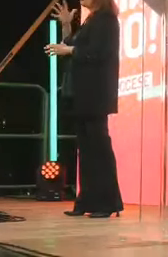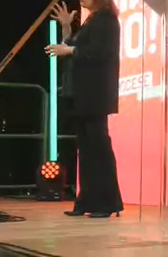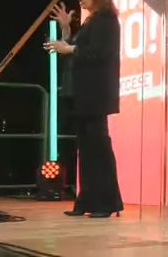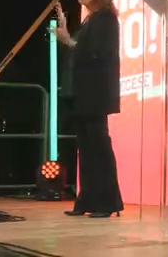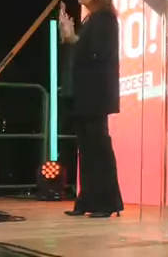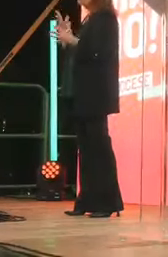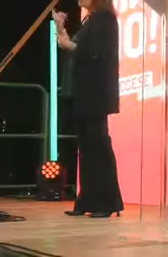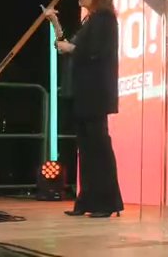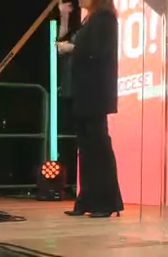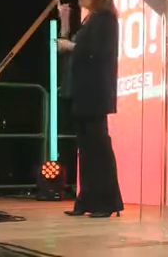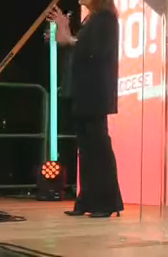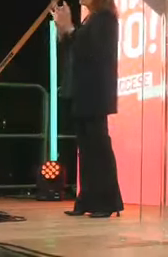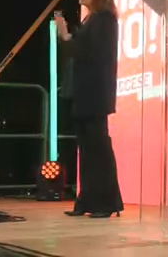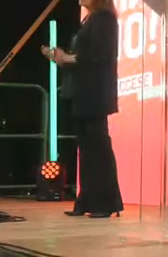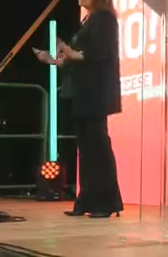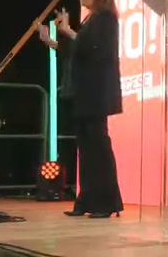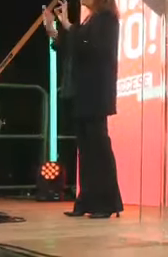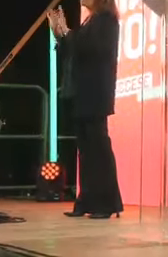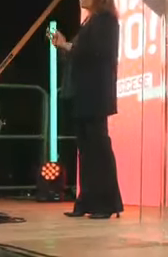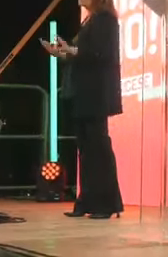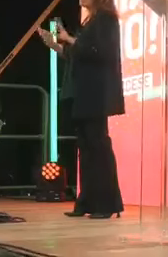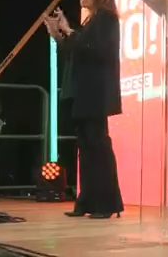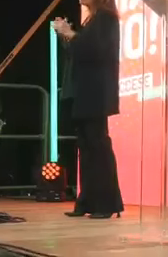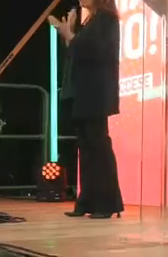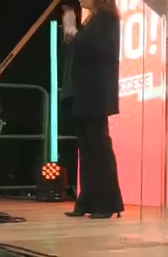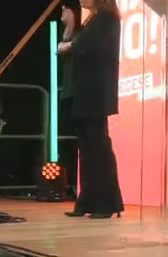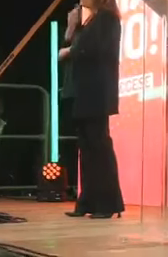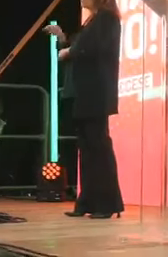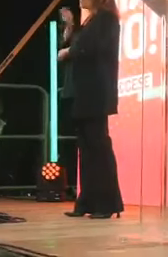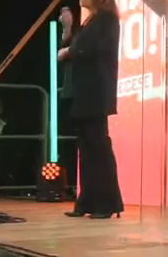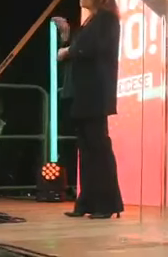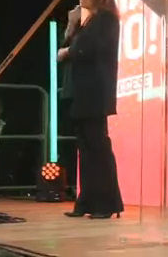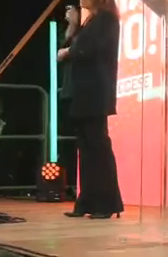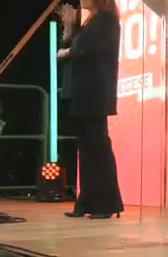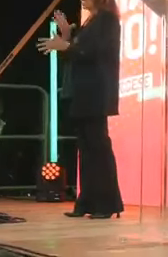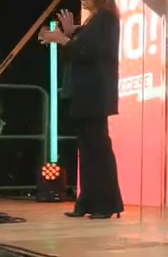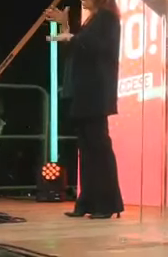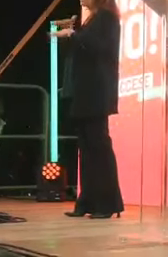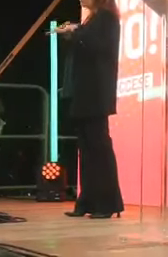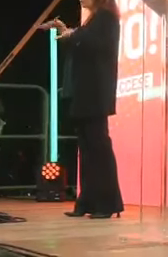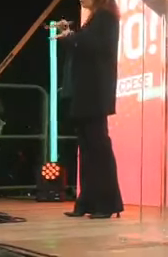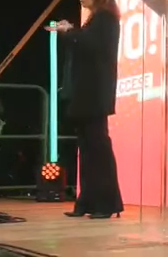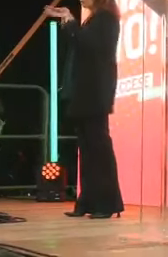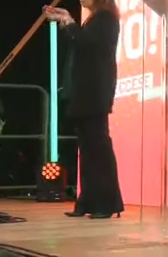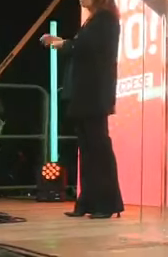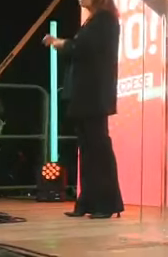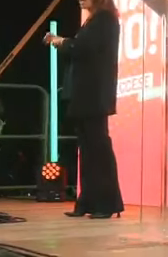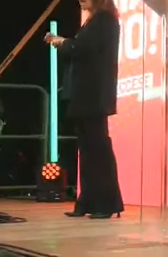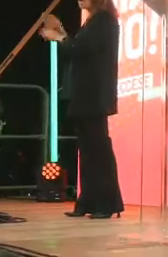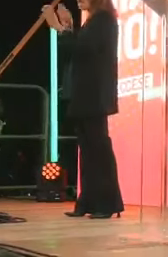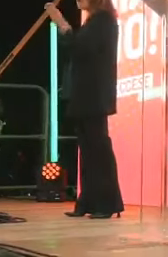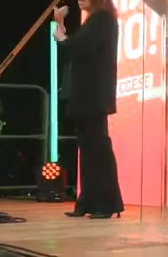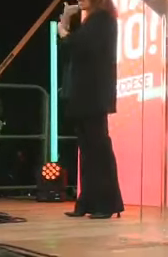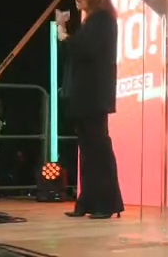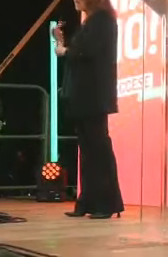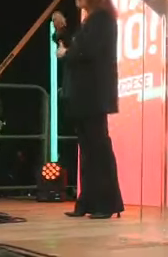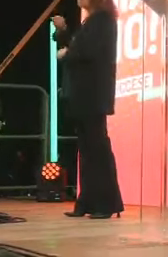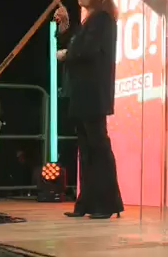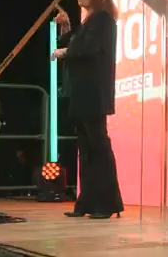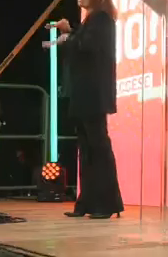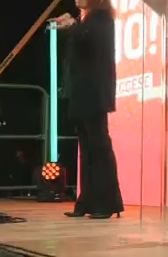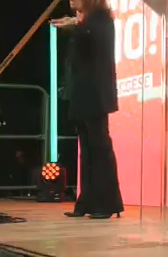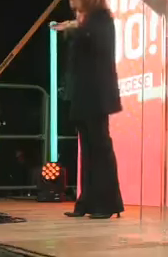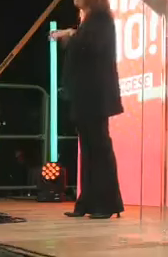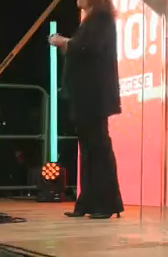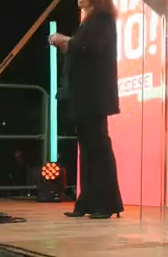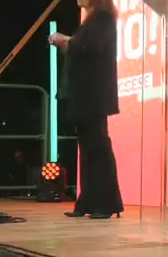già architettato le conferenze stampa, peraltro in luoghi confiscati alla mafia grazie all'impegno del Partito Democratico